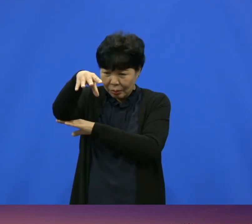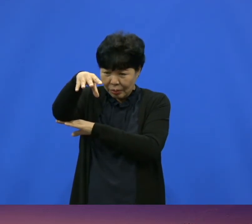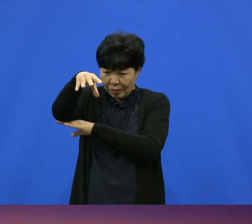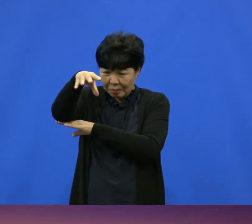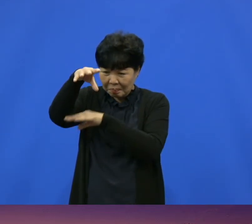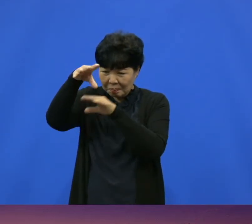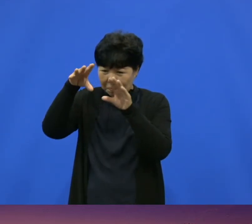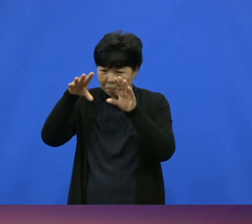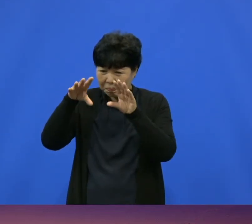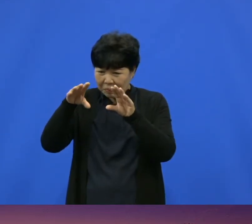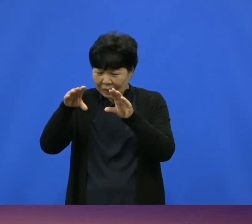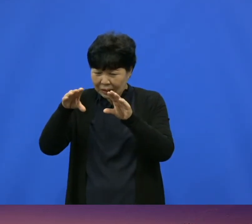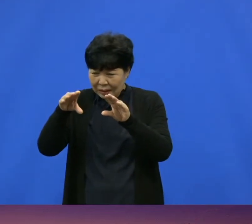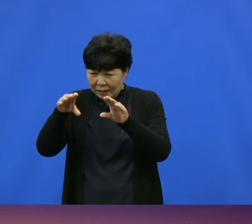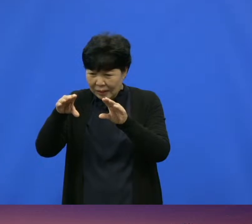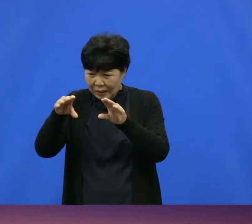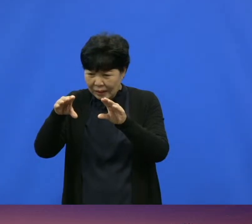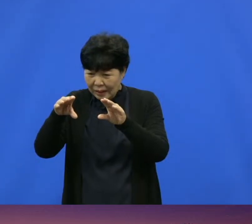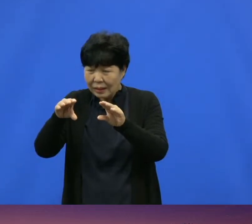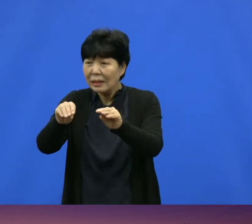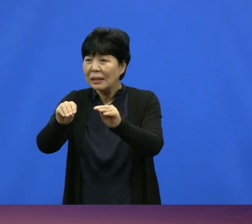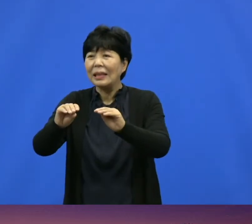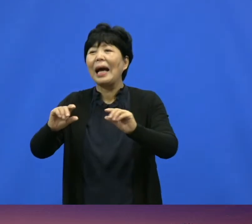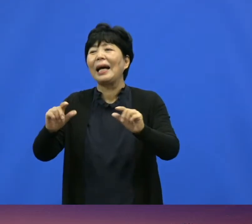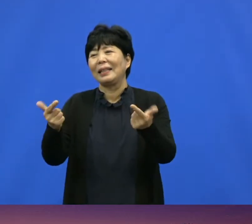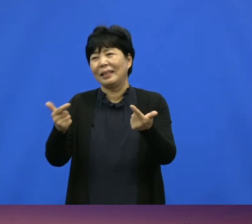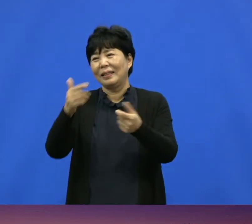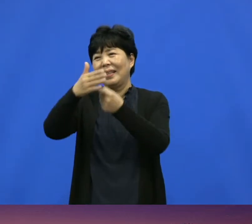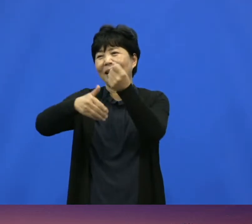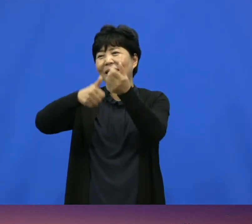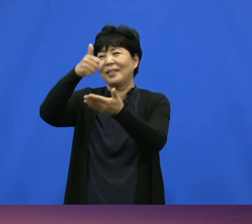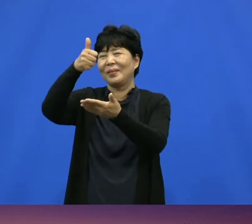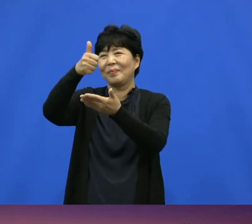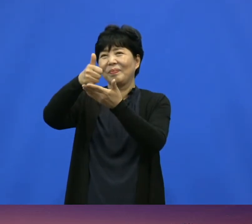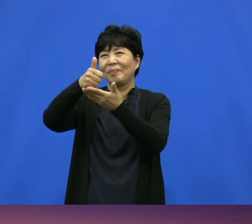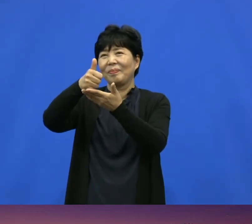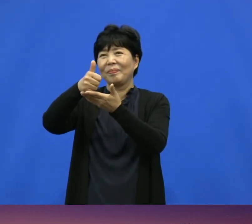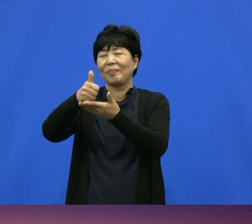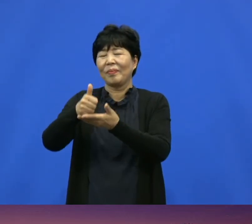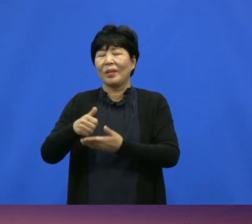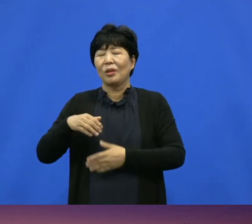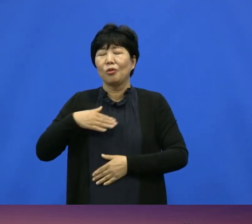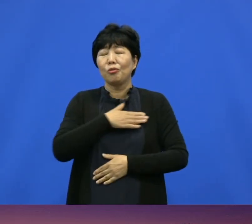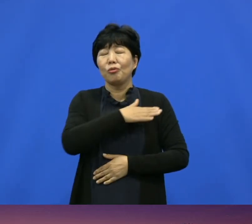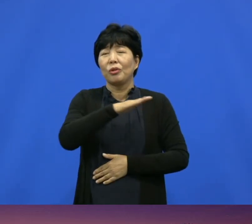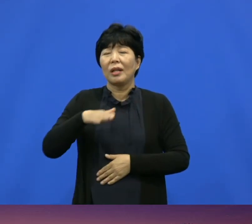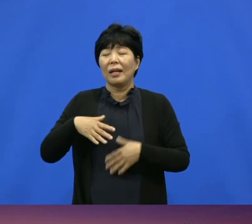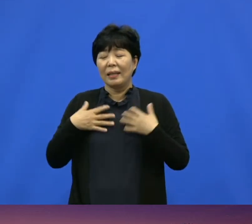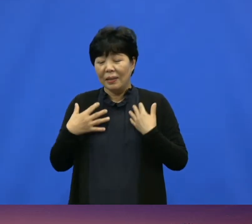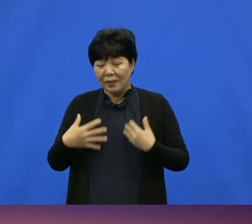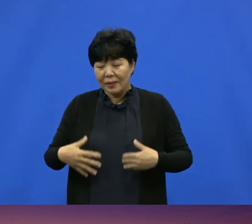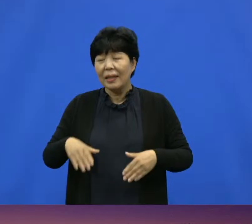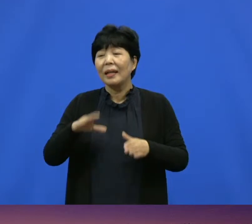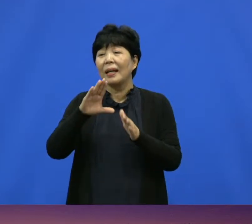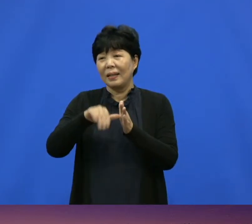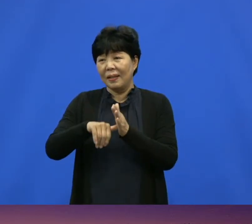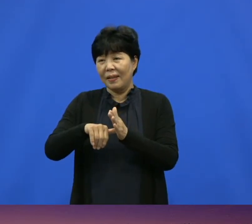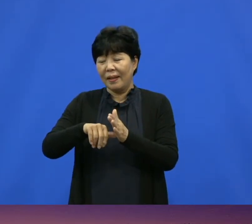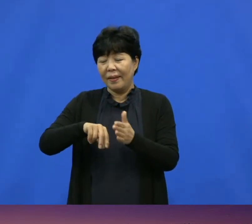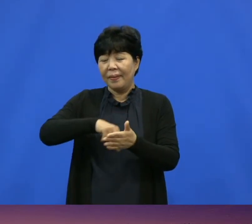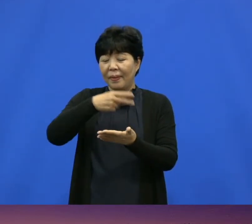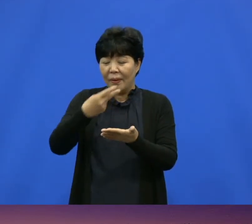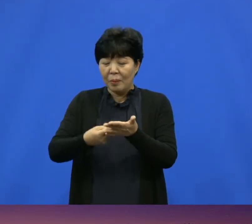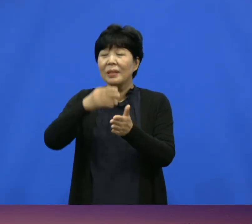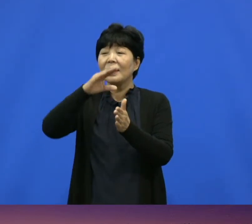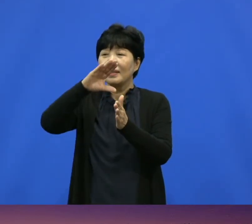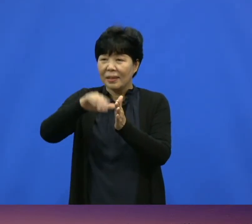상한 갈대를 꺾지 아니하시는 하나님이세요. 우리가 흔들릴수록, 우리가 넘어질수록, 우리가 미끄러질만